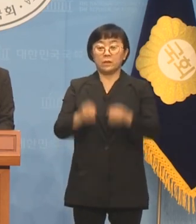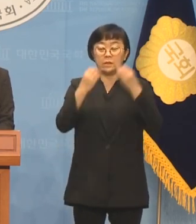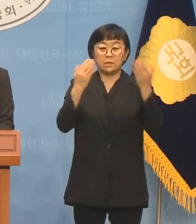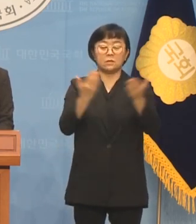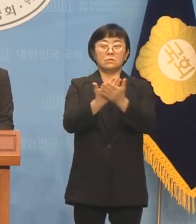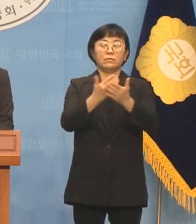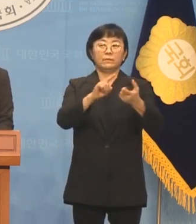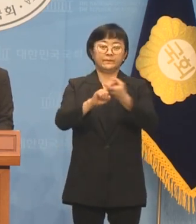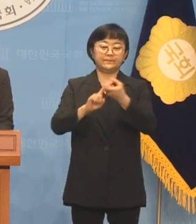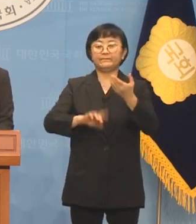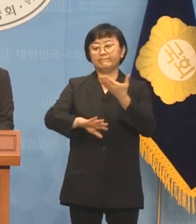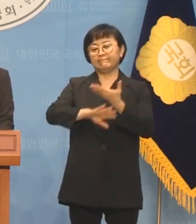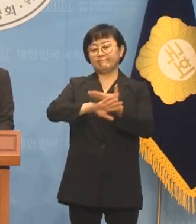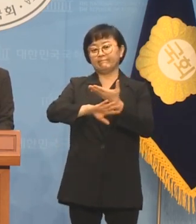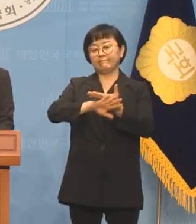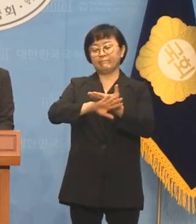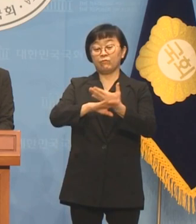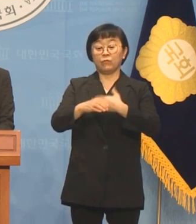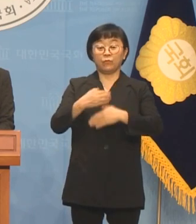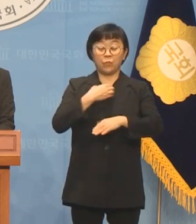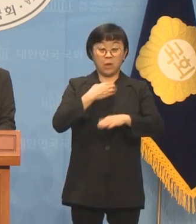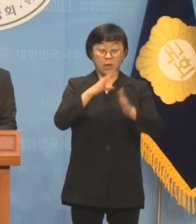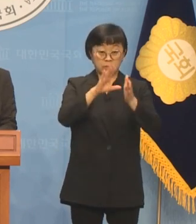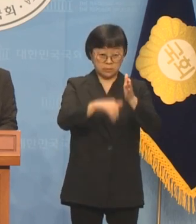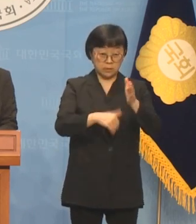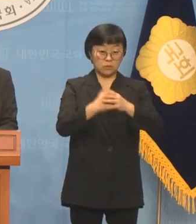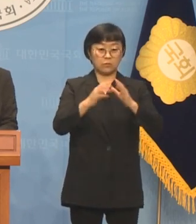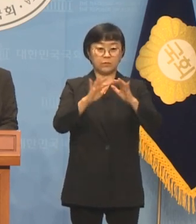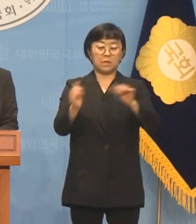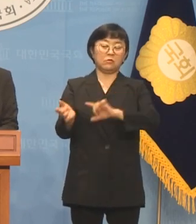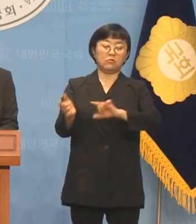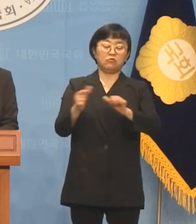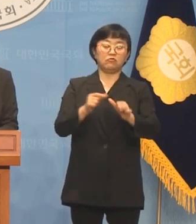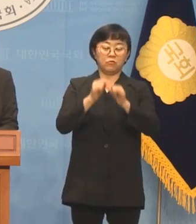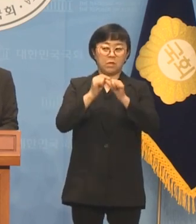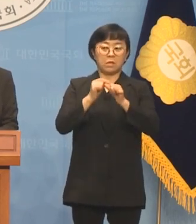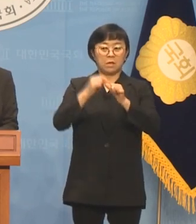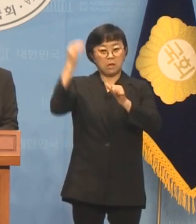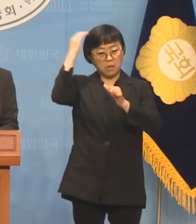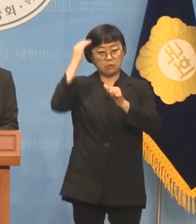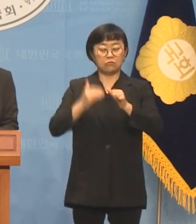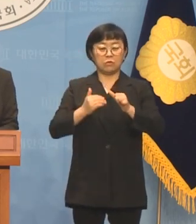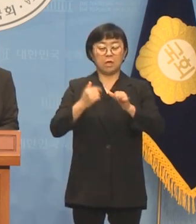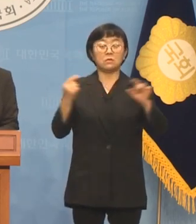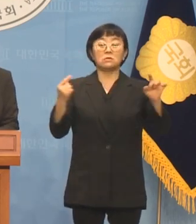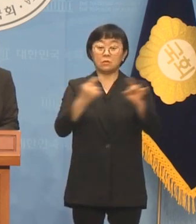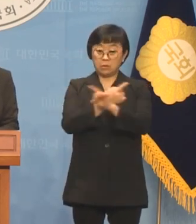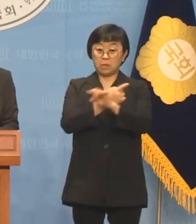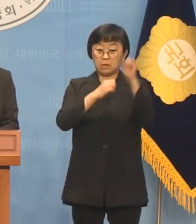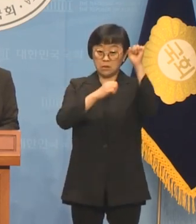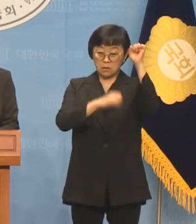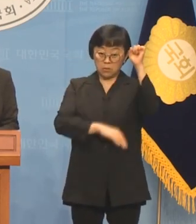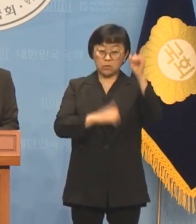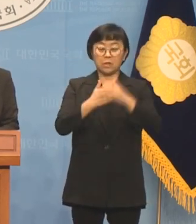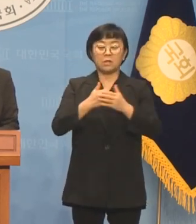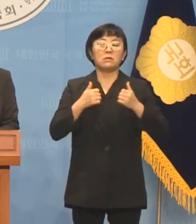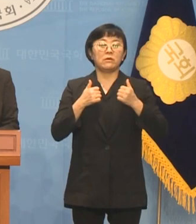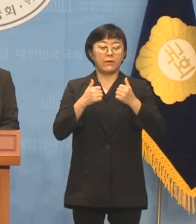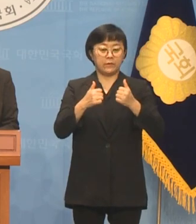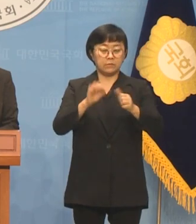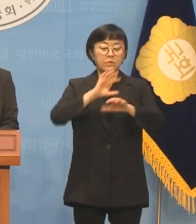새진보연합은 다릅니다. 위기의 시대 국민을 구할 대한민국 대전환의 밑그림을 충실히